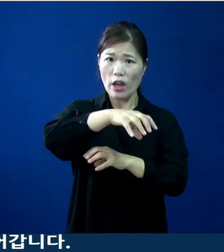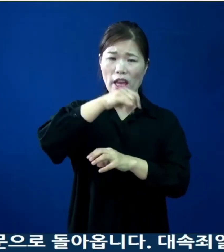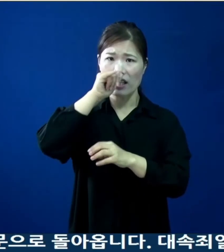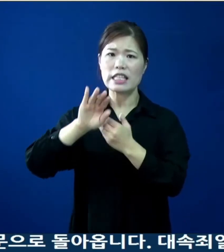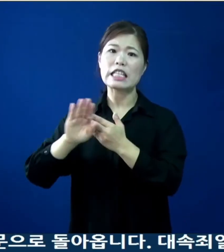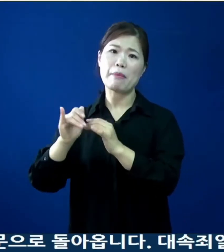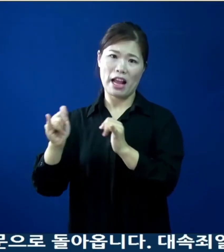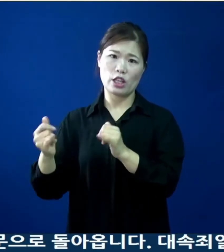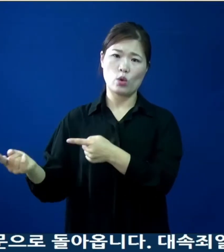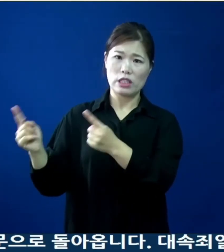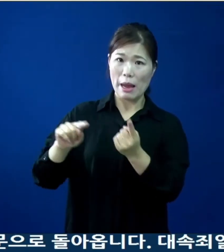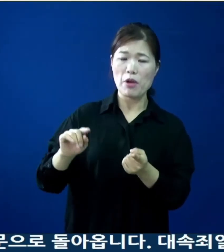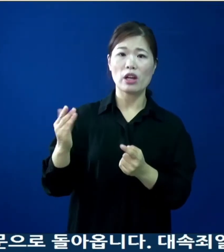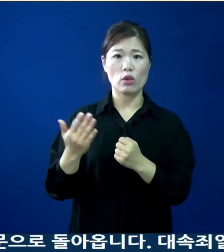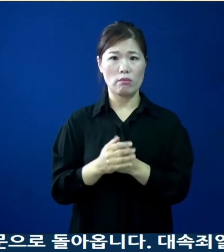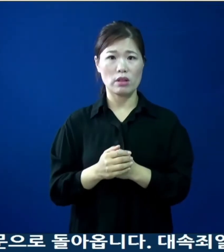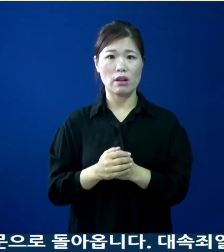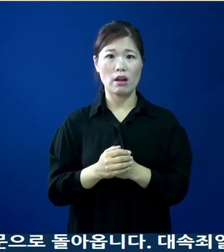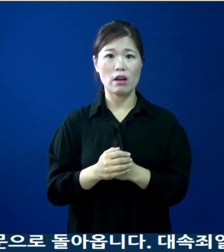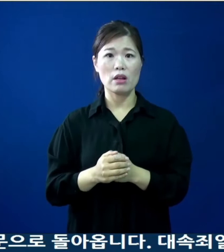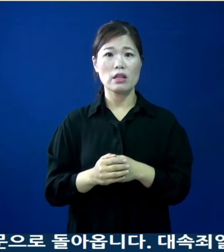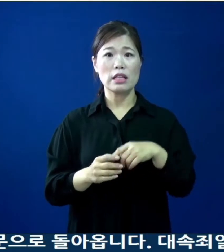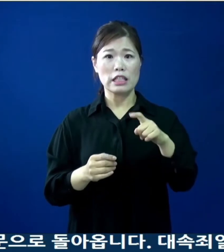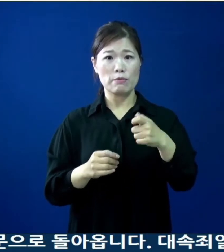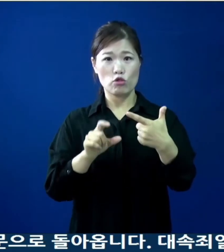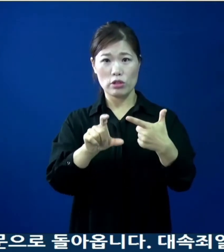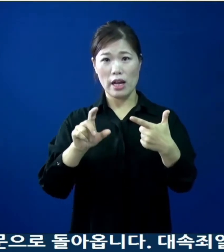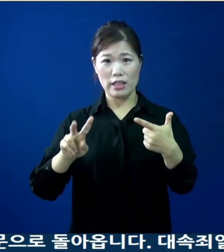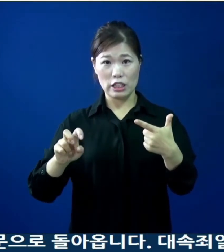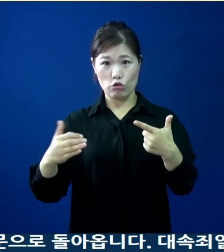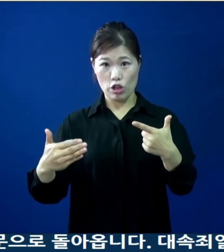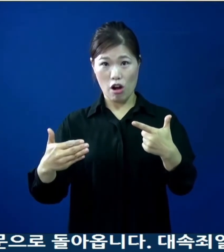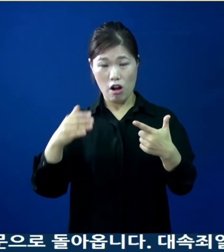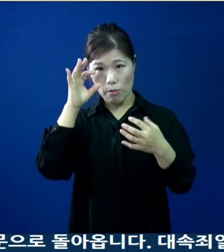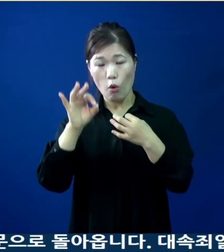됩니다. 29절 뒷부분 봐주시면